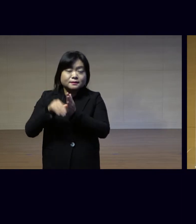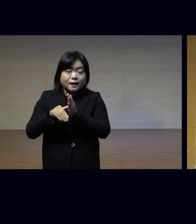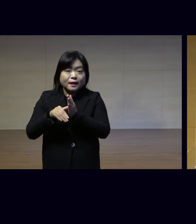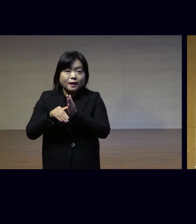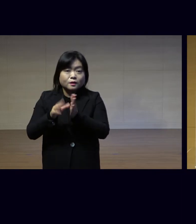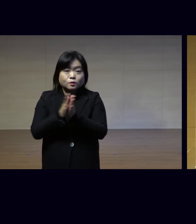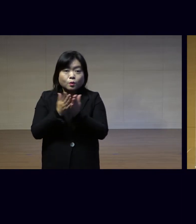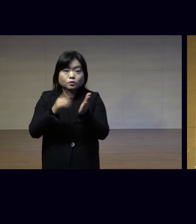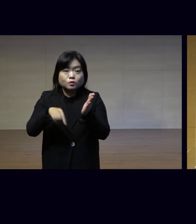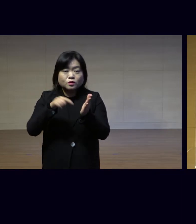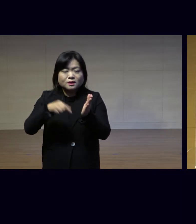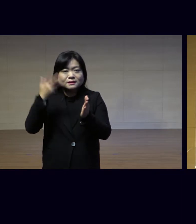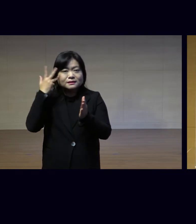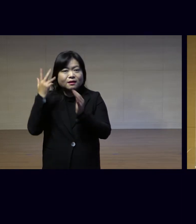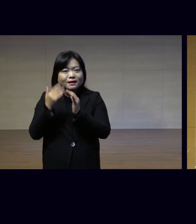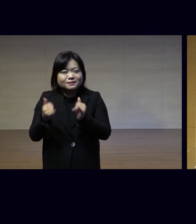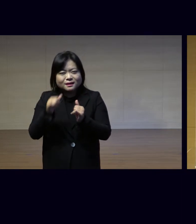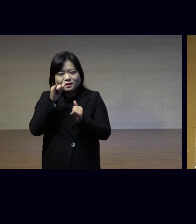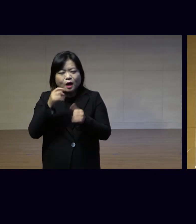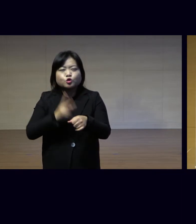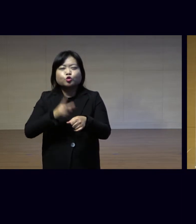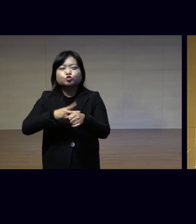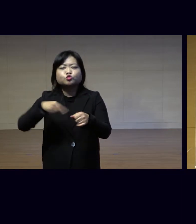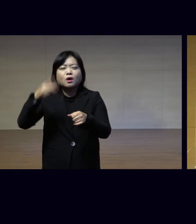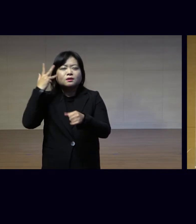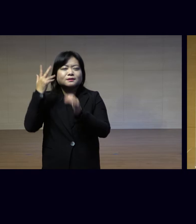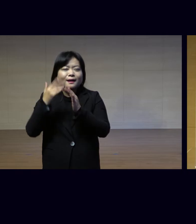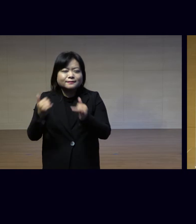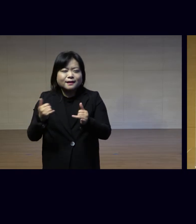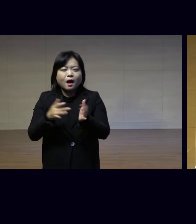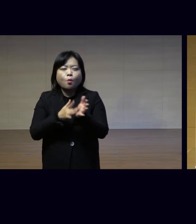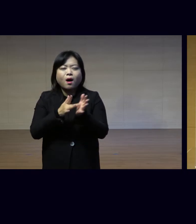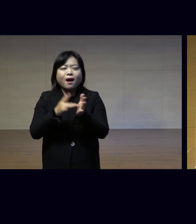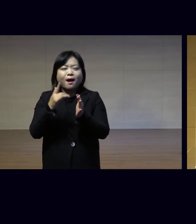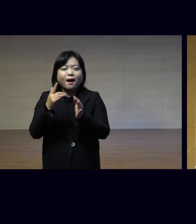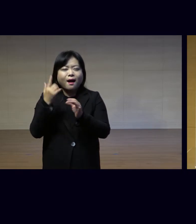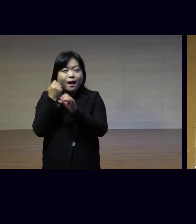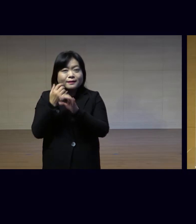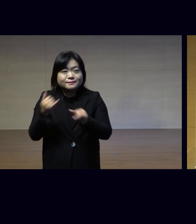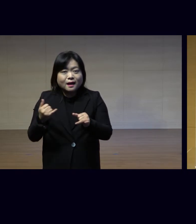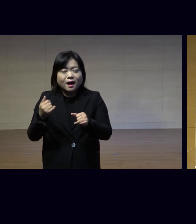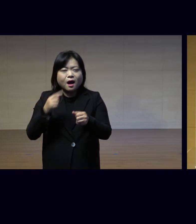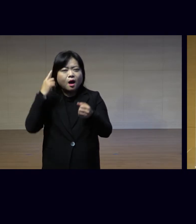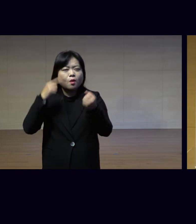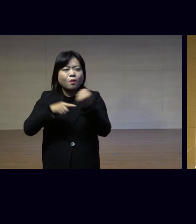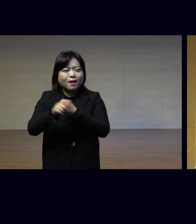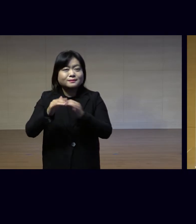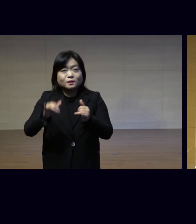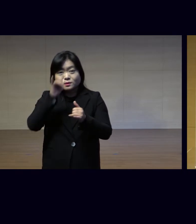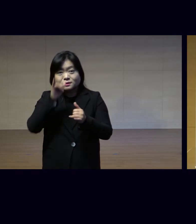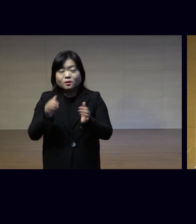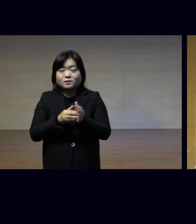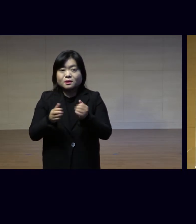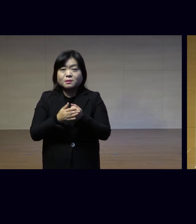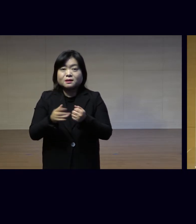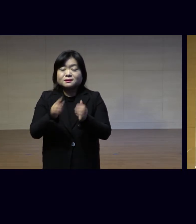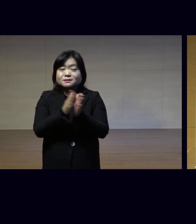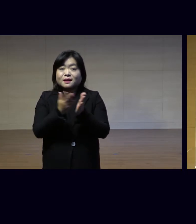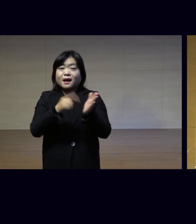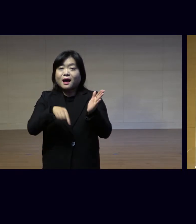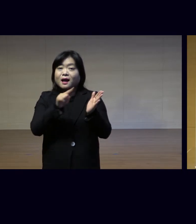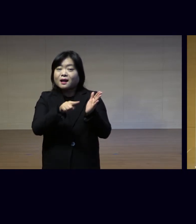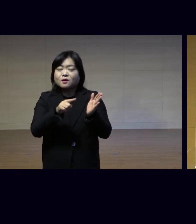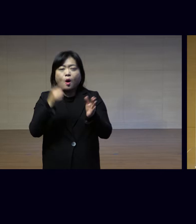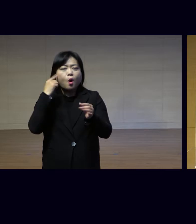중에는 철학자도 있었고 화학자도 있었고 과학자도 있었고 그래서 제 책에서 한 챕터는 과학에 관한 것이었습니다.